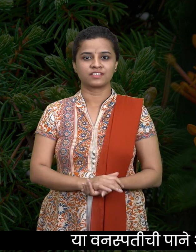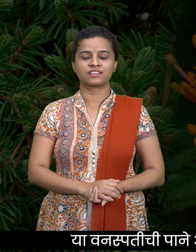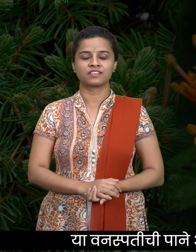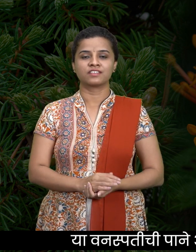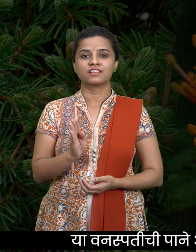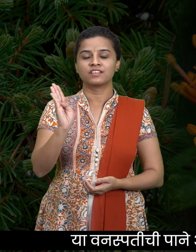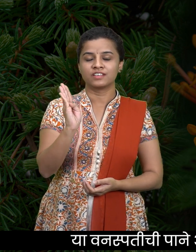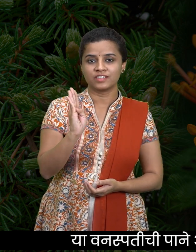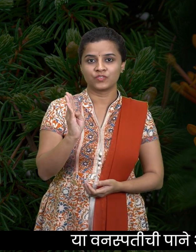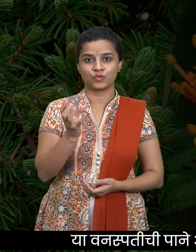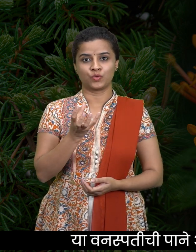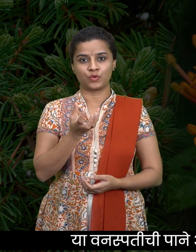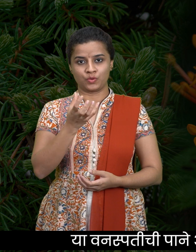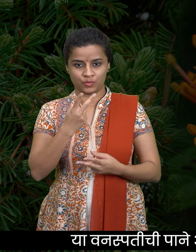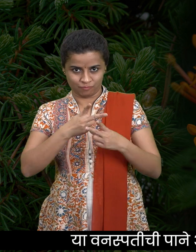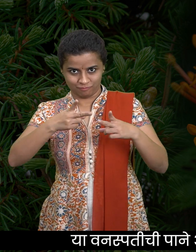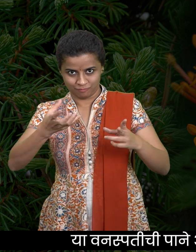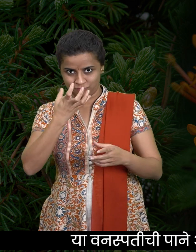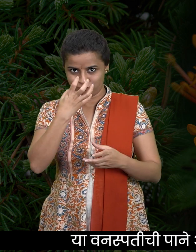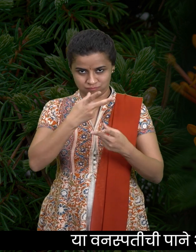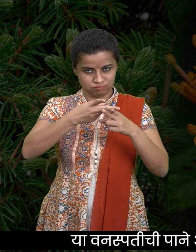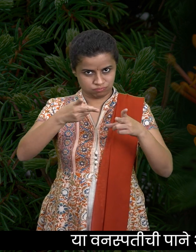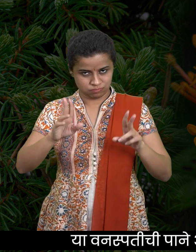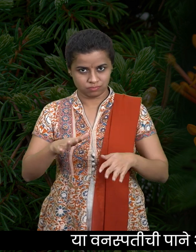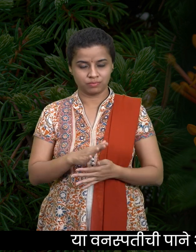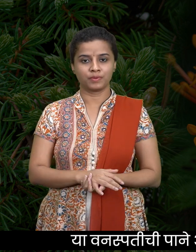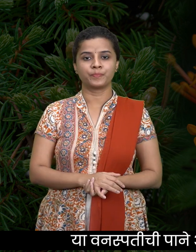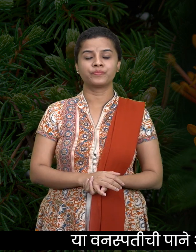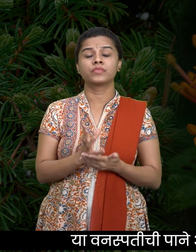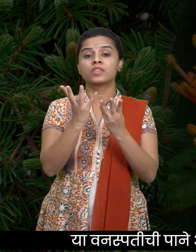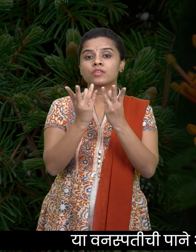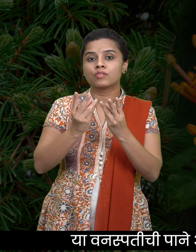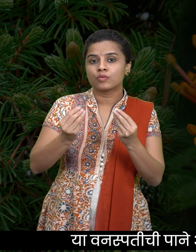या वनस्पतीचे पाने आणि फळे खोकला आणि सर्दी दूर करतात.